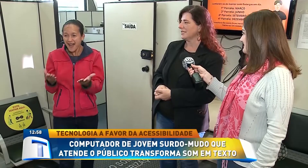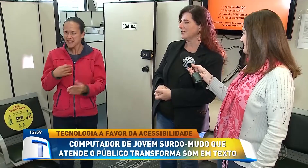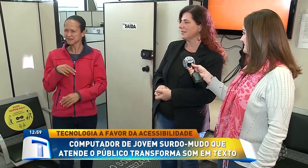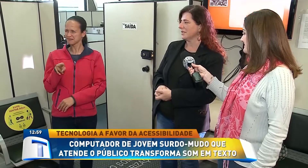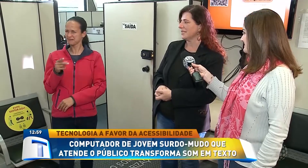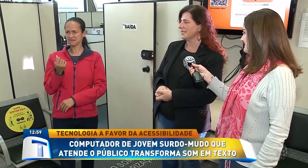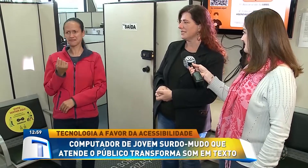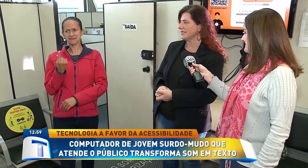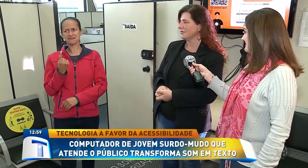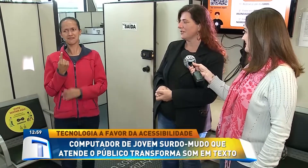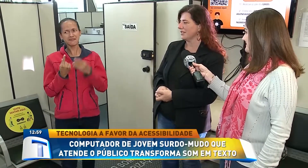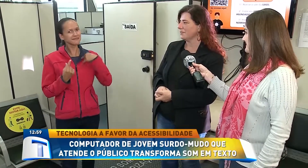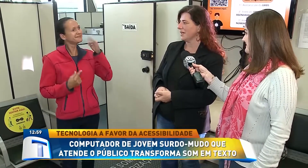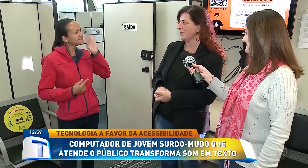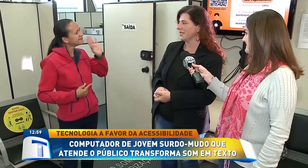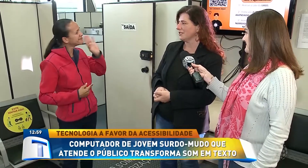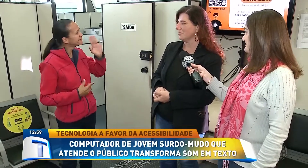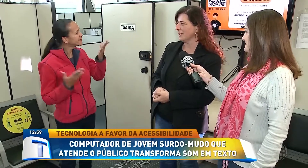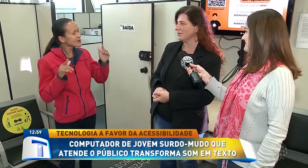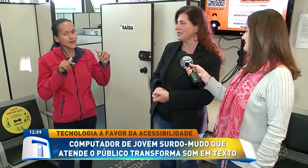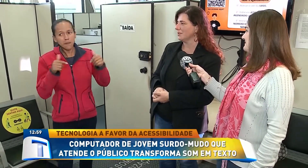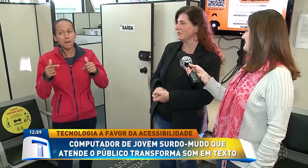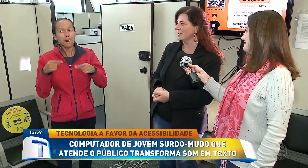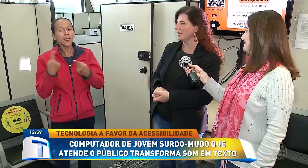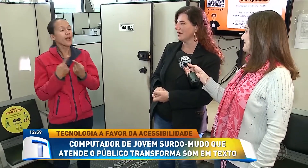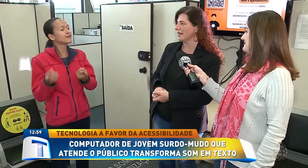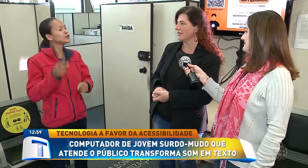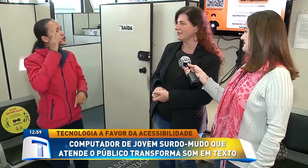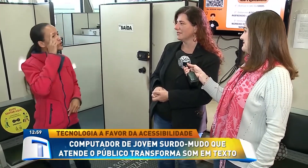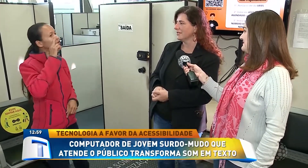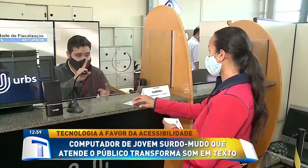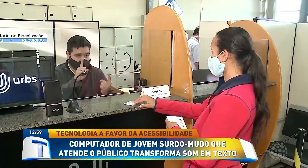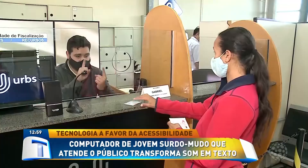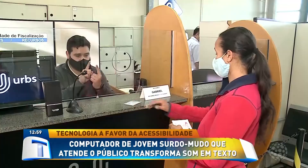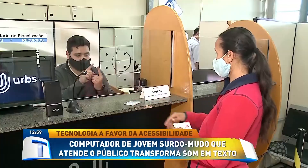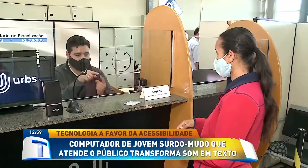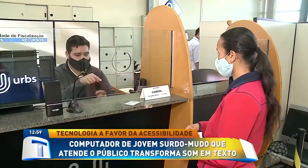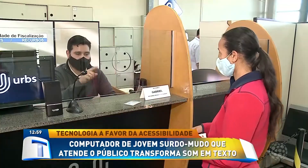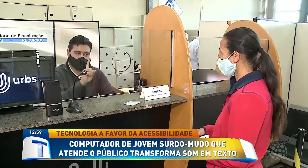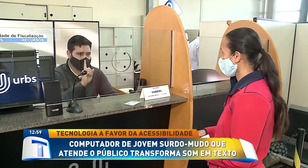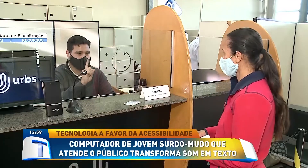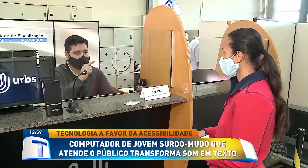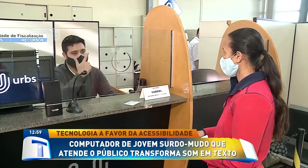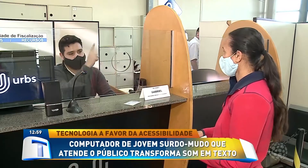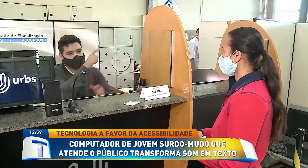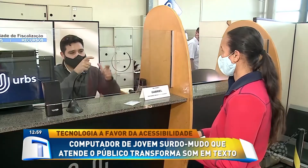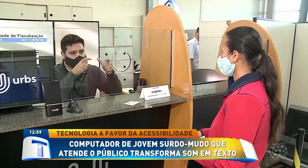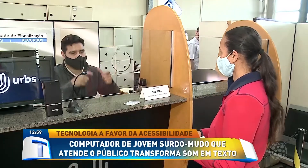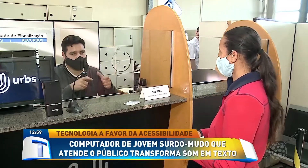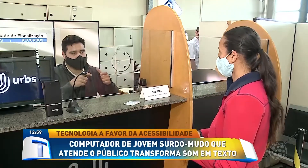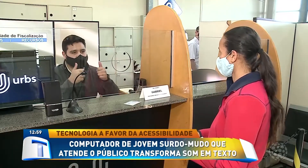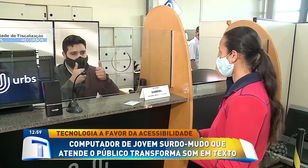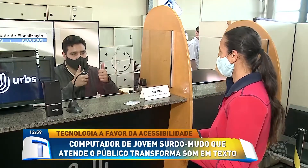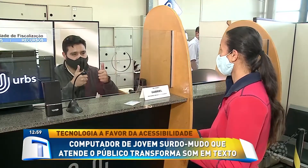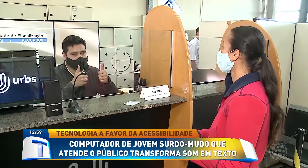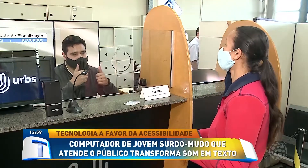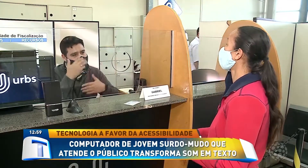sistema que está sendo feito para o atendimento. Eu achei muito legal. A inclusão no mercado de trabalho é prevista por lei,